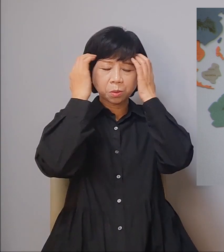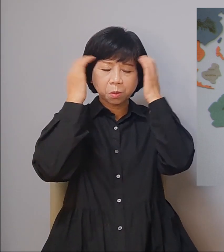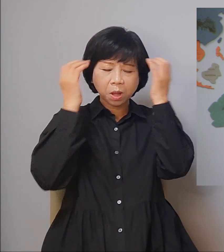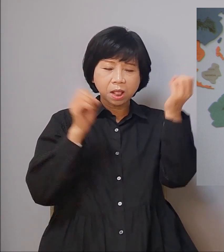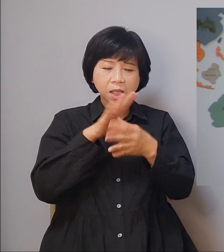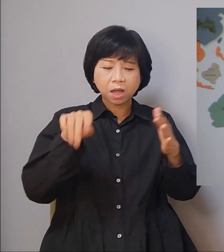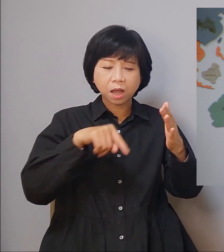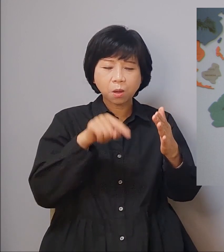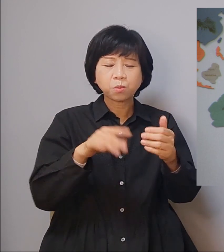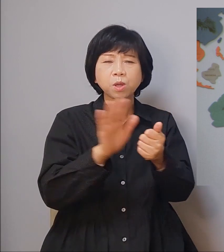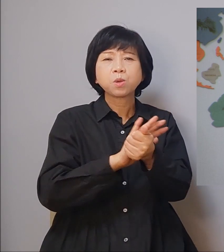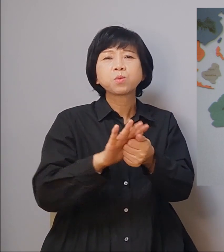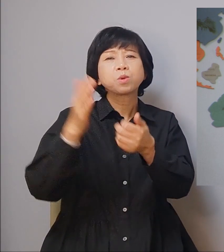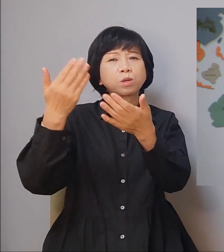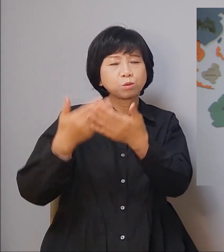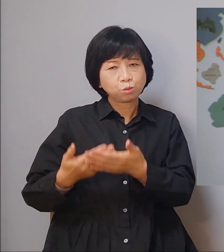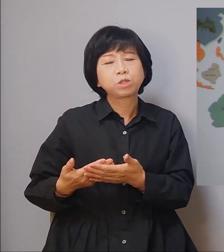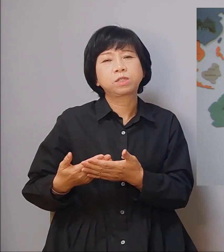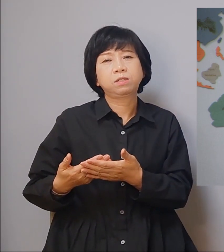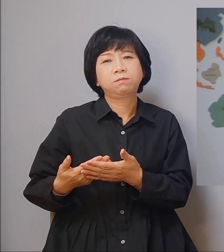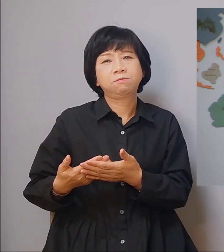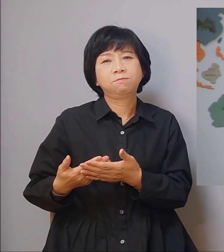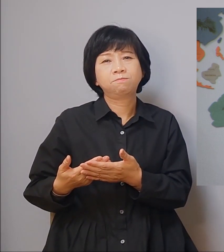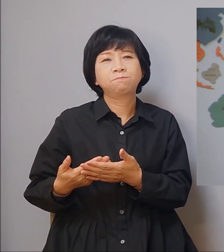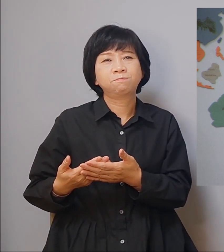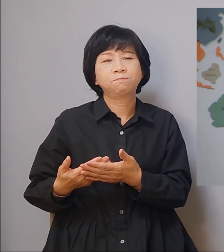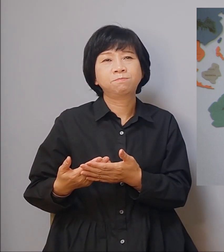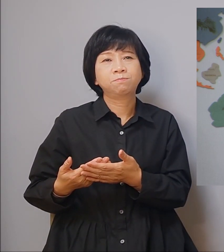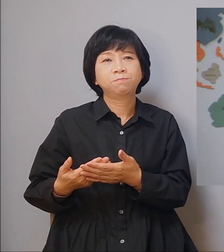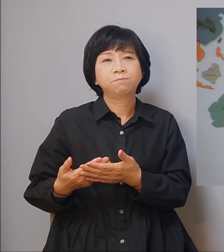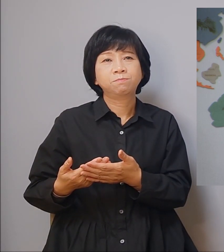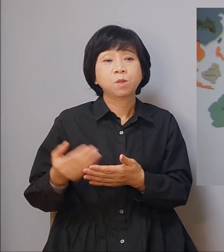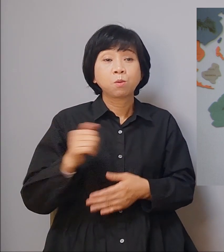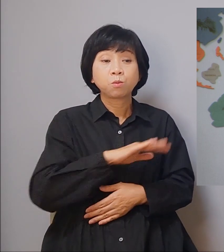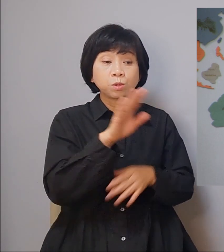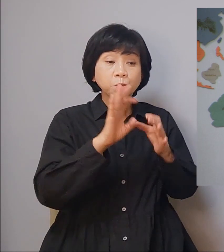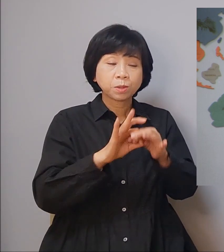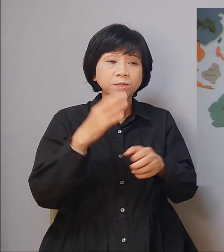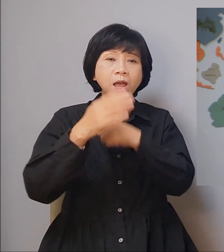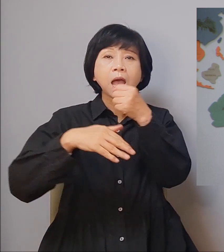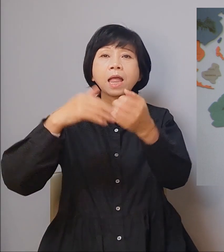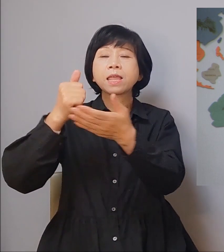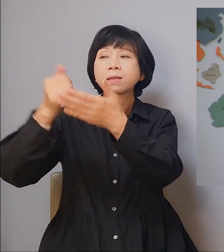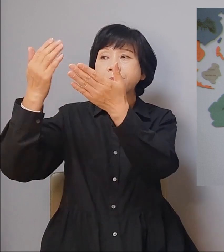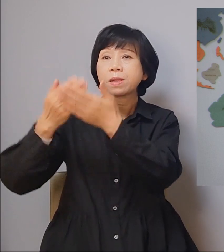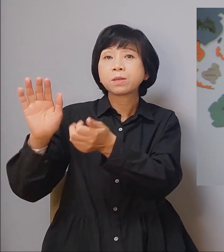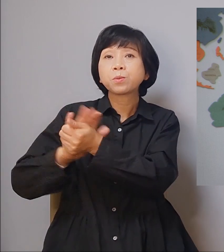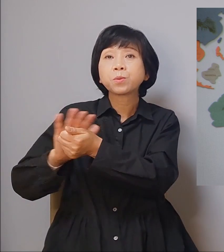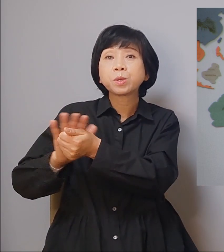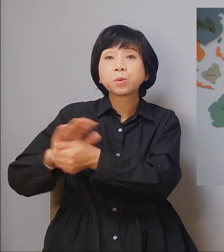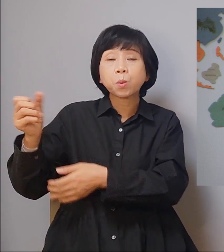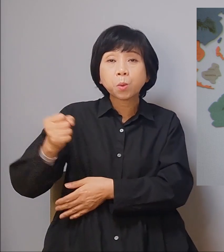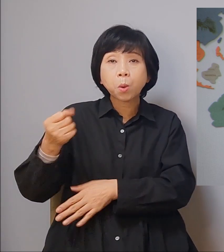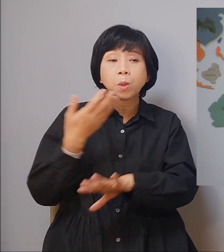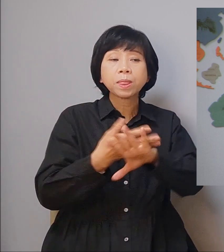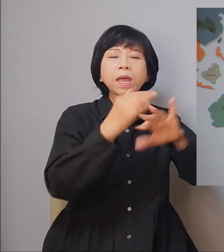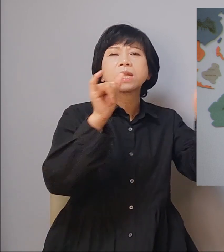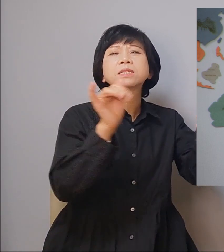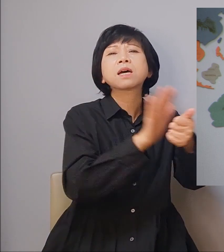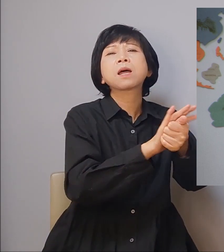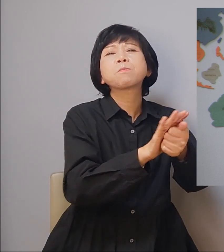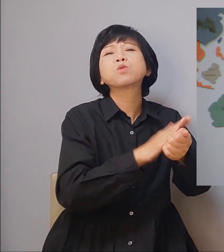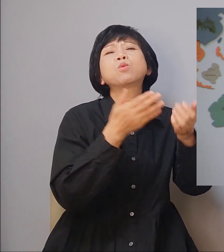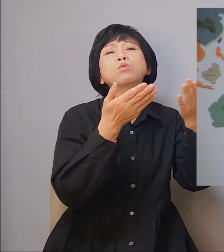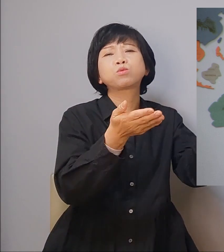위로하사, 모든 환난 가운데서 우리를 위로하셨다고 말씀하세요. 우리로 하여금 하나님께 받는 위로로서 모든 환난 중에